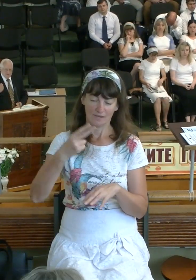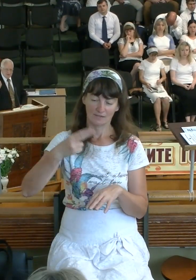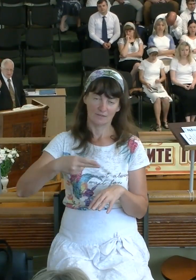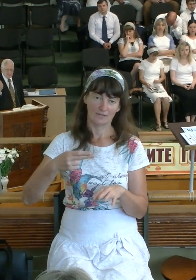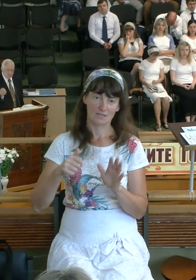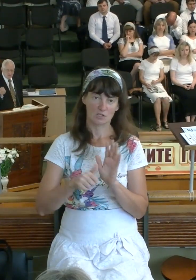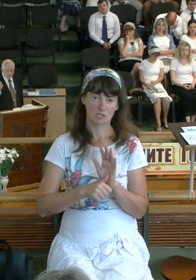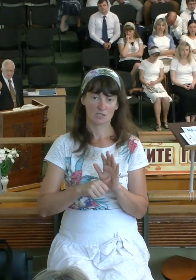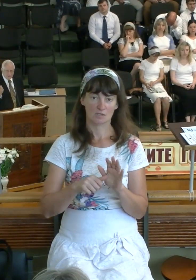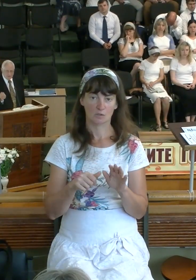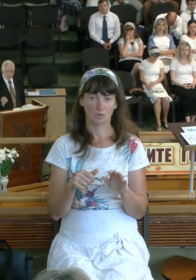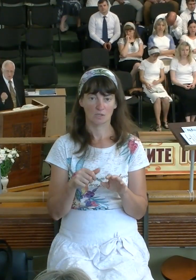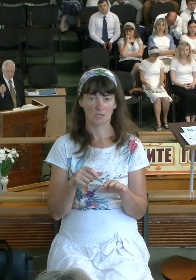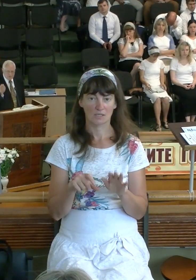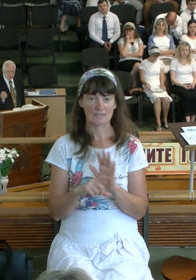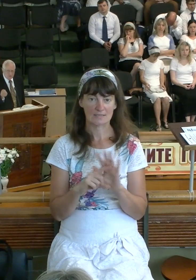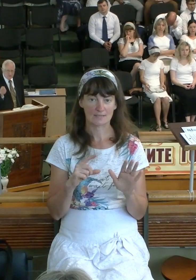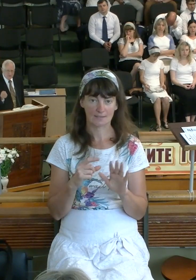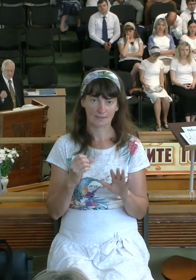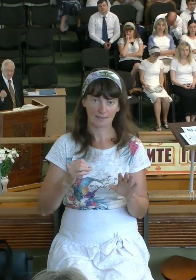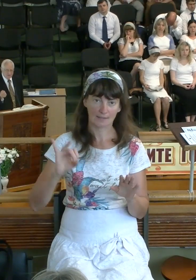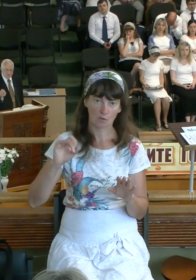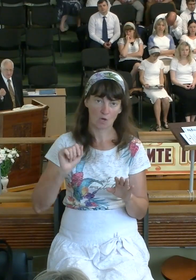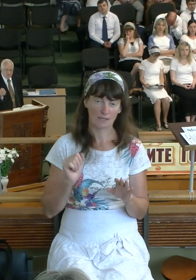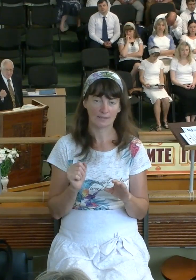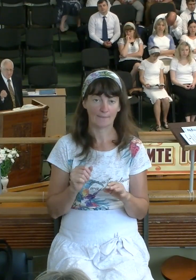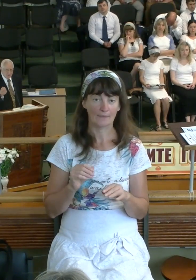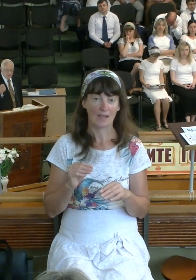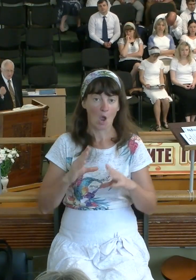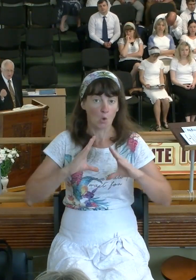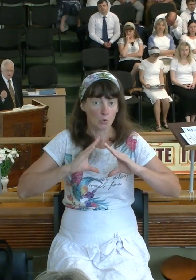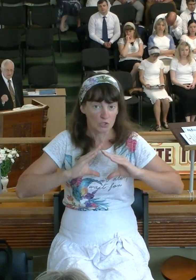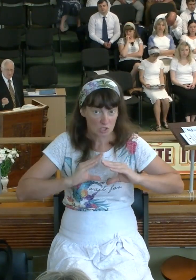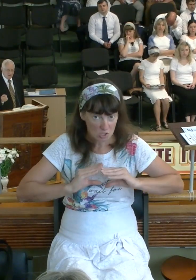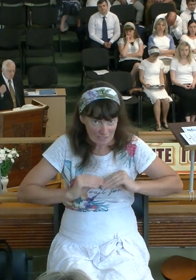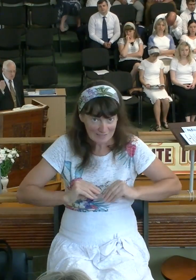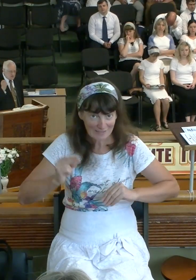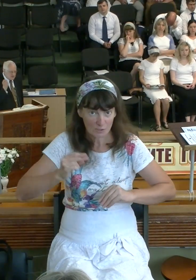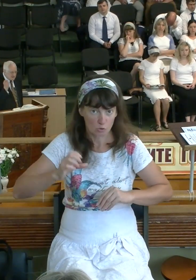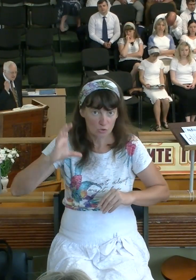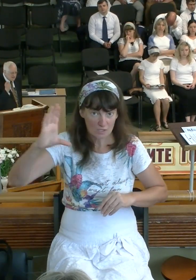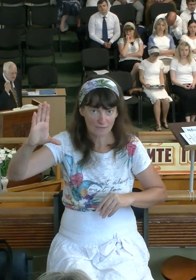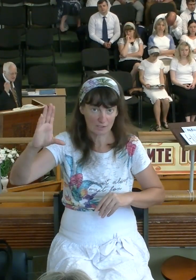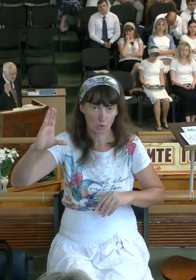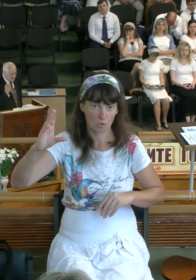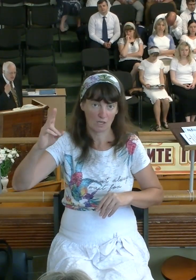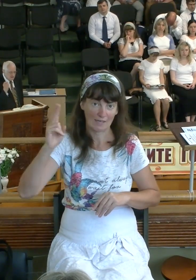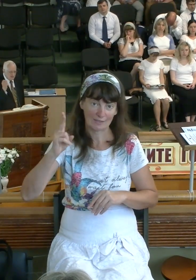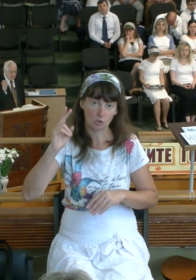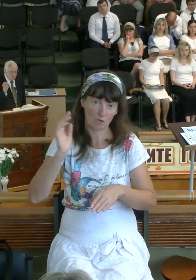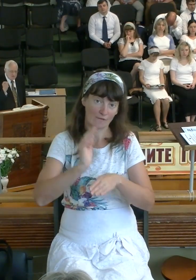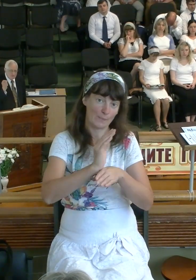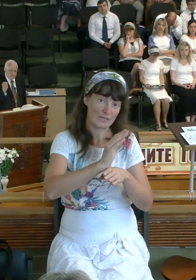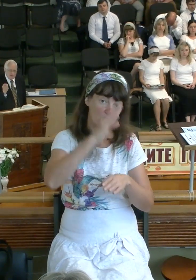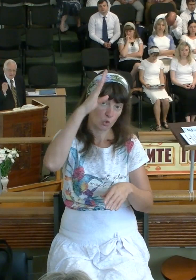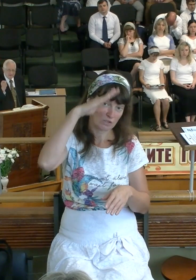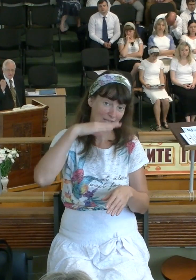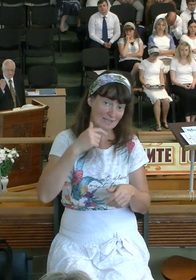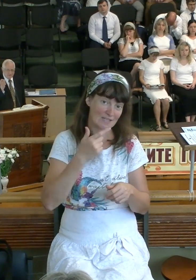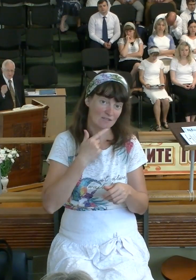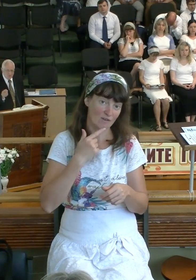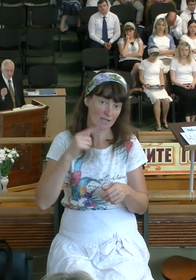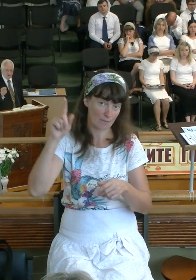14:26. Утешитель же Дух Святый, которого пошлет Отец, вот имя Мое, научит, слышите, научит